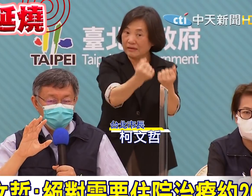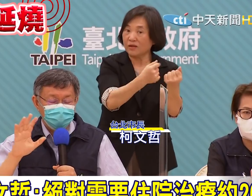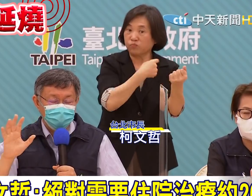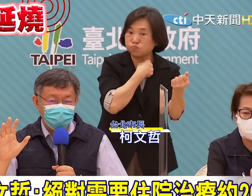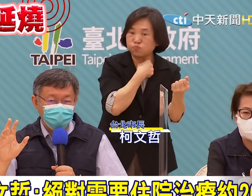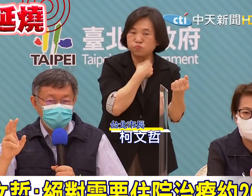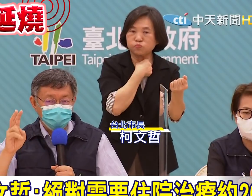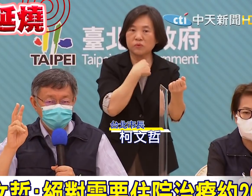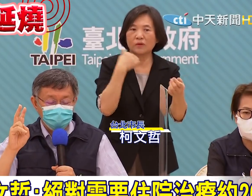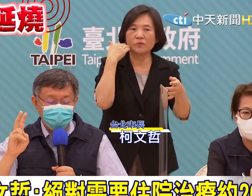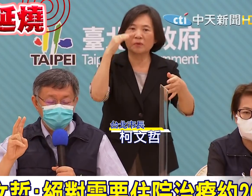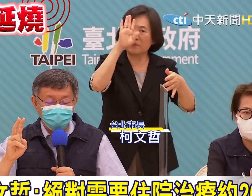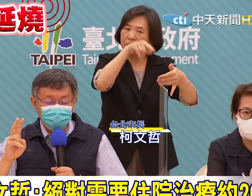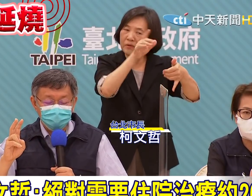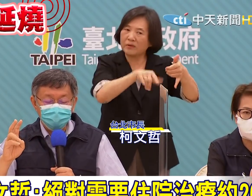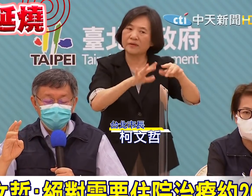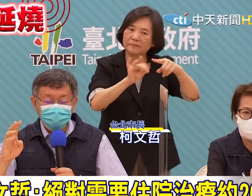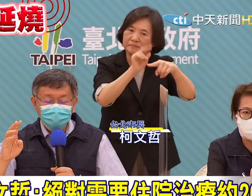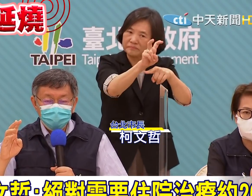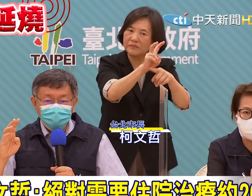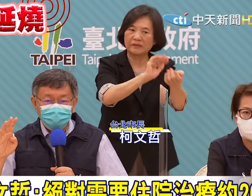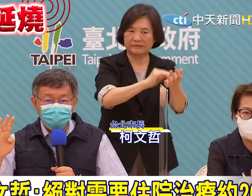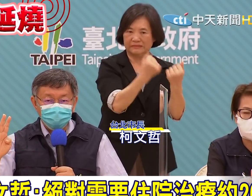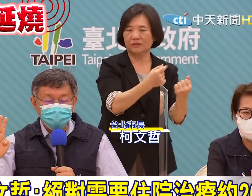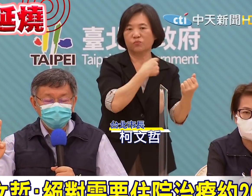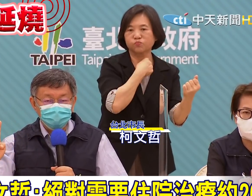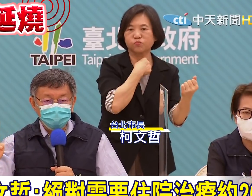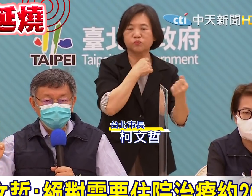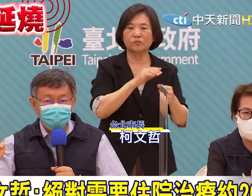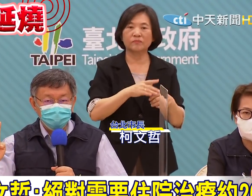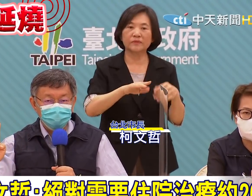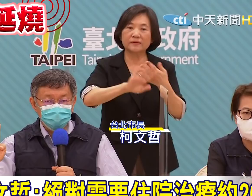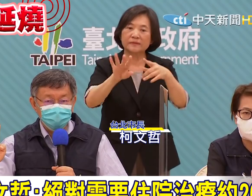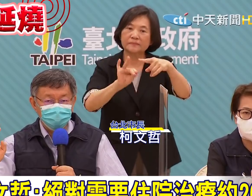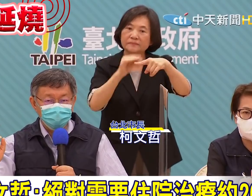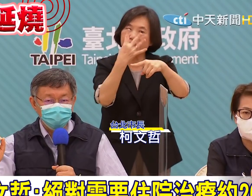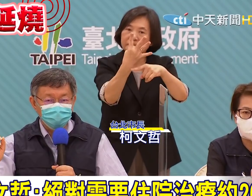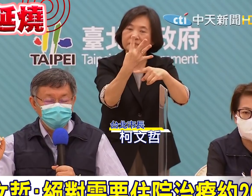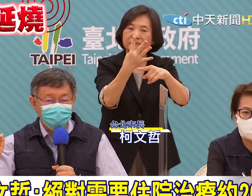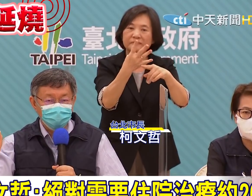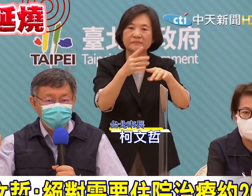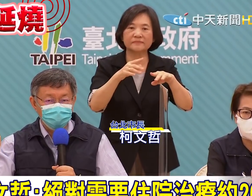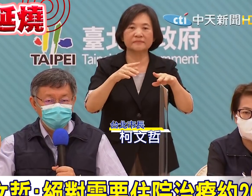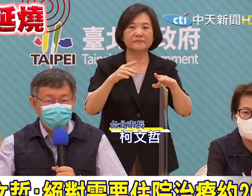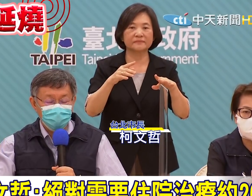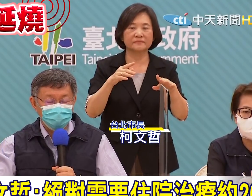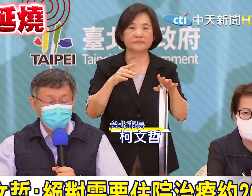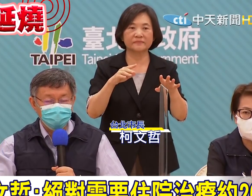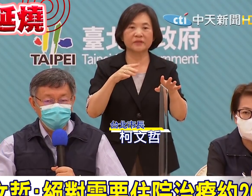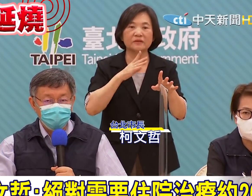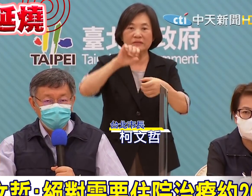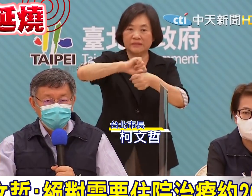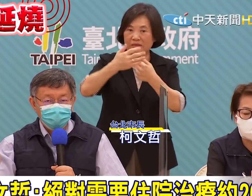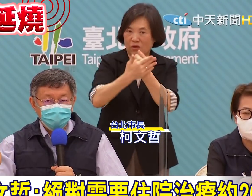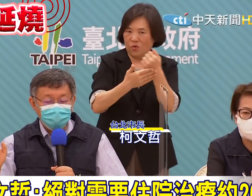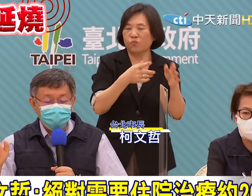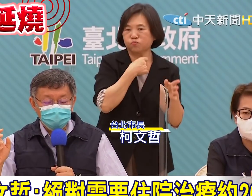在确诊病里面大概是20%的，然后有4%的很可能就是需要到加护病